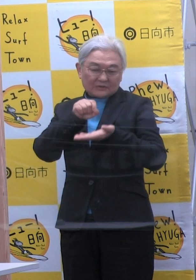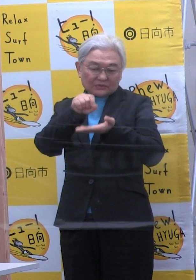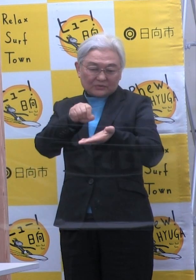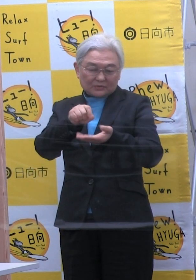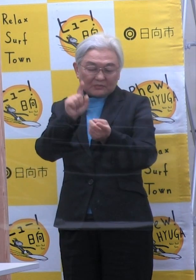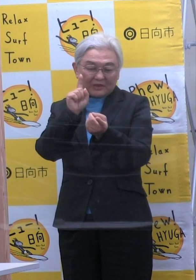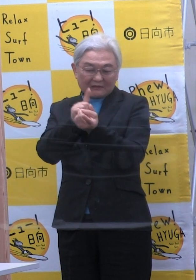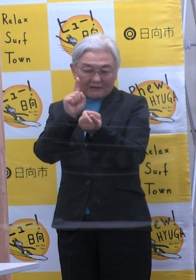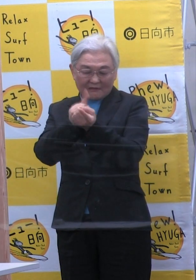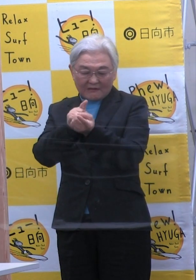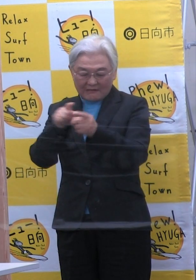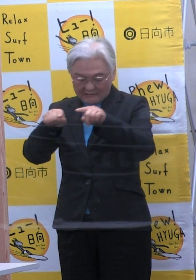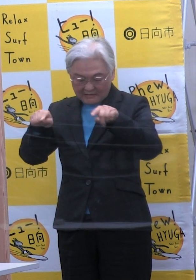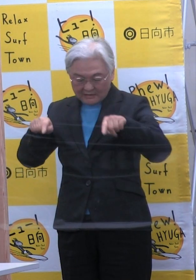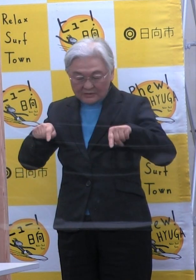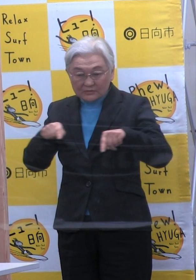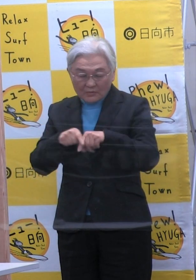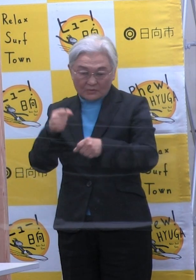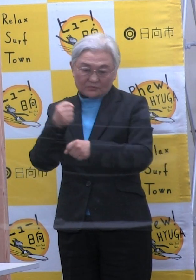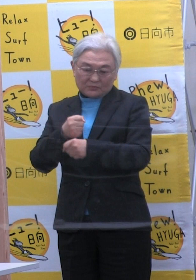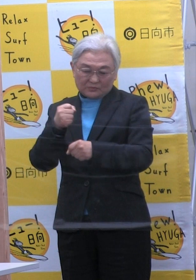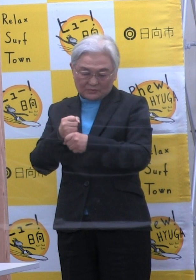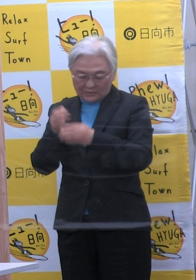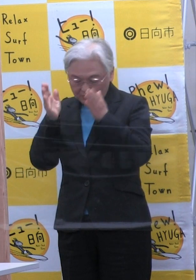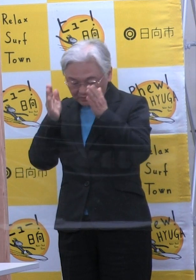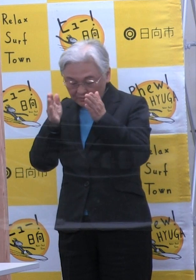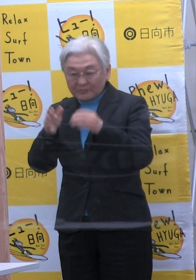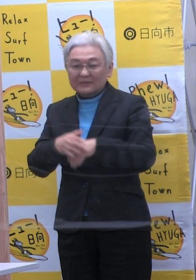要求推進書の作成などに取り組みます。